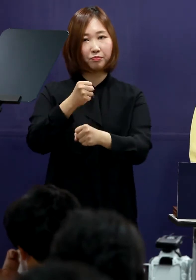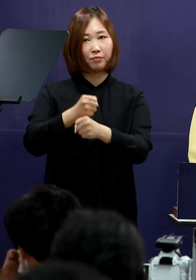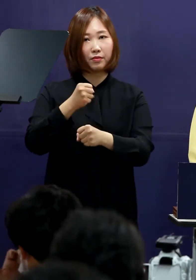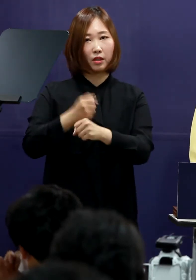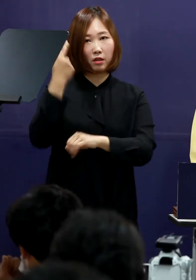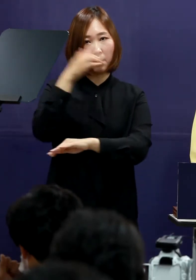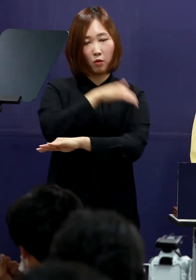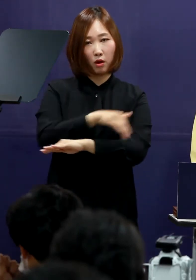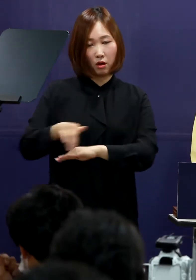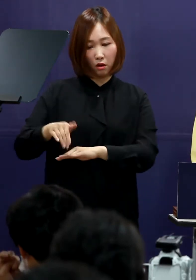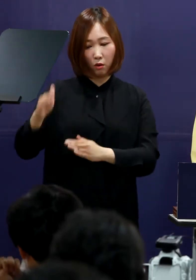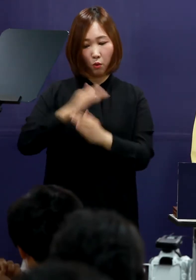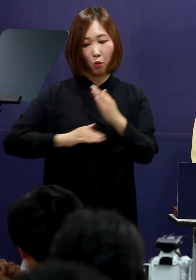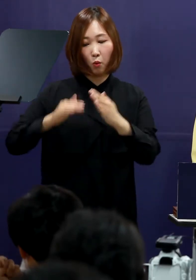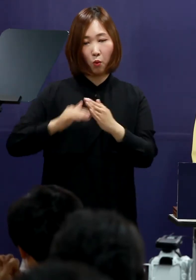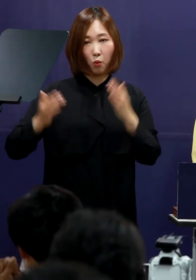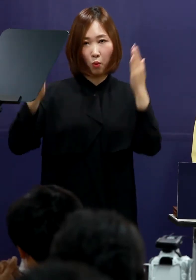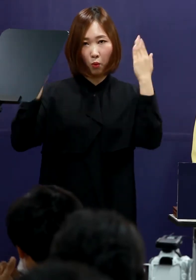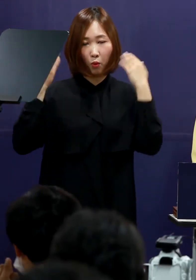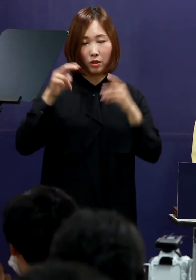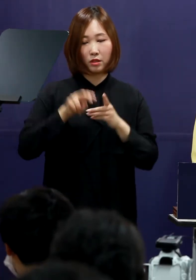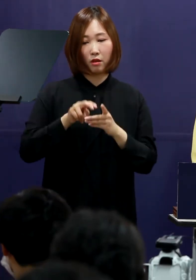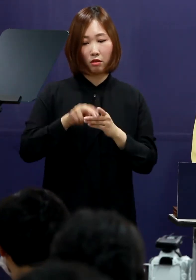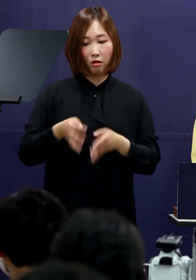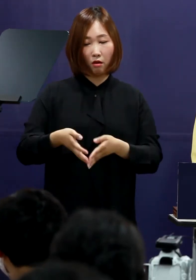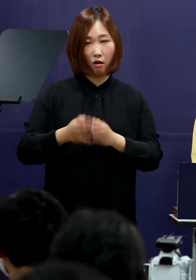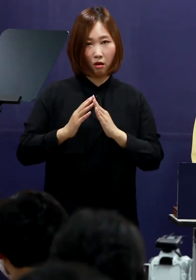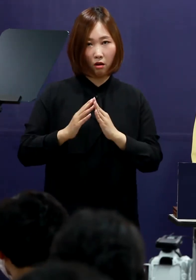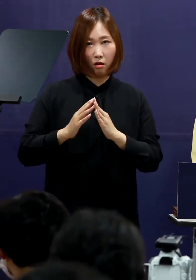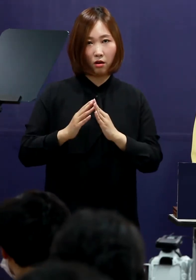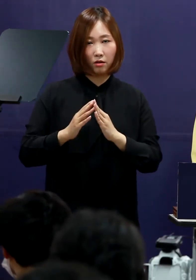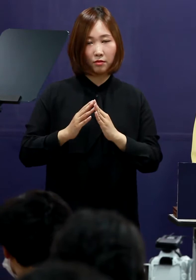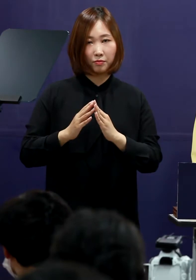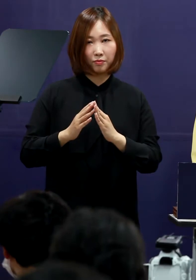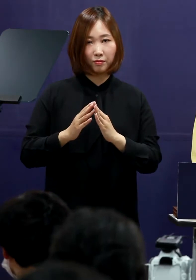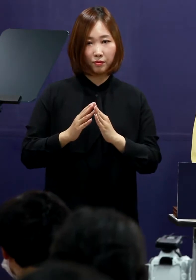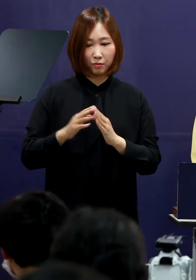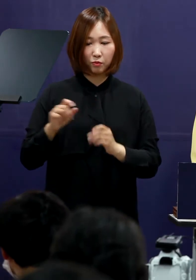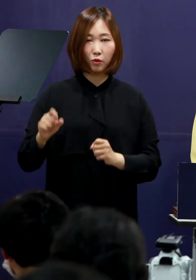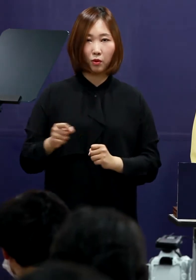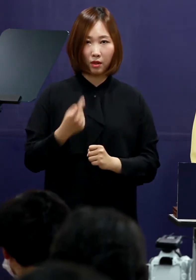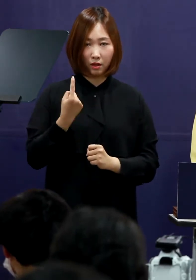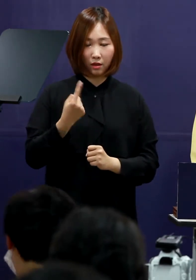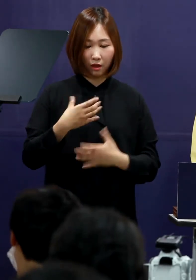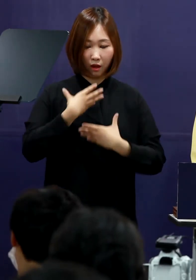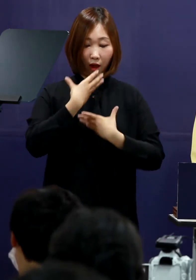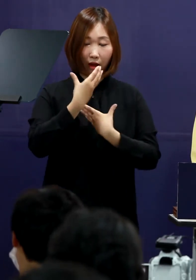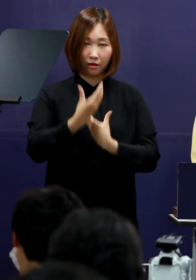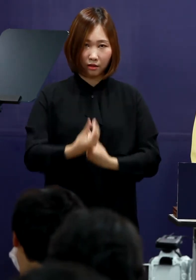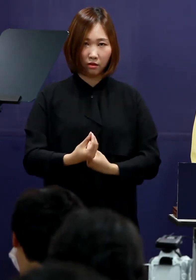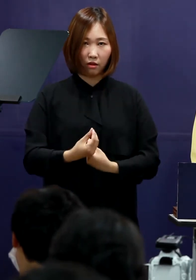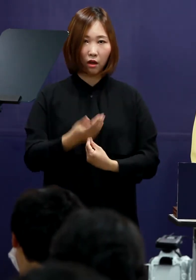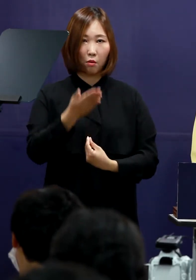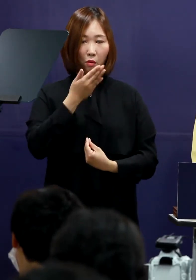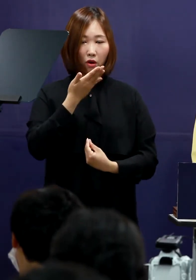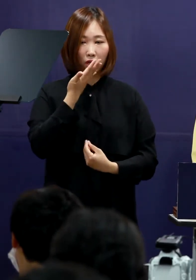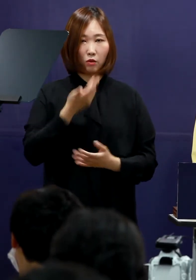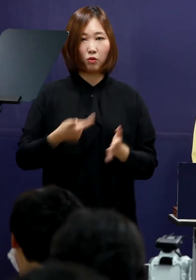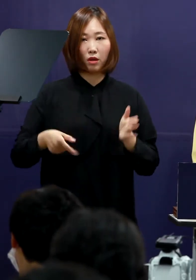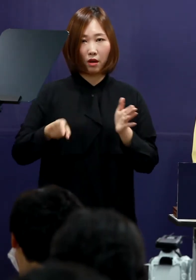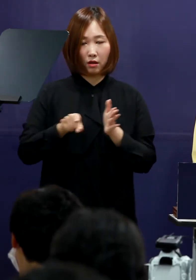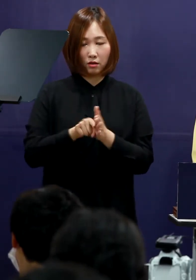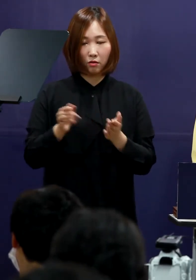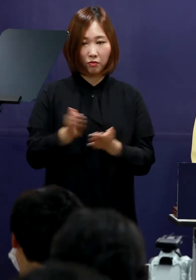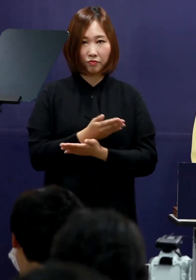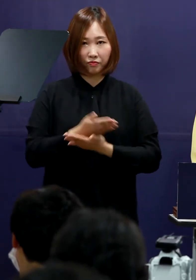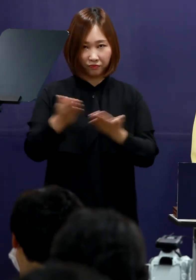공공급식 지원센터 건립으로 지역의 건강하고 신선한 식재료를 일선 학교에 안전적으로 공급할 수 있게